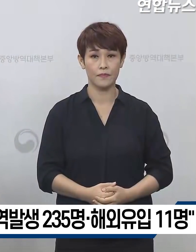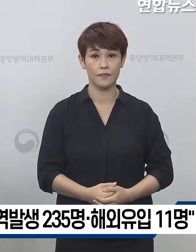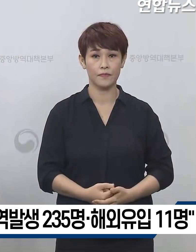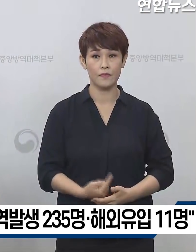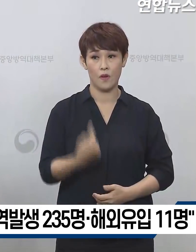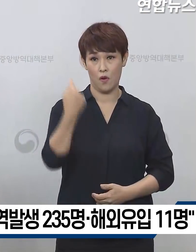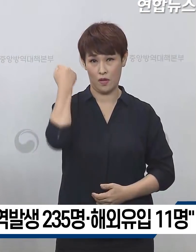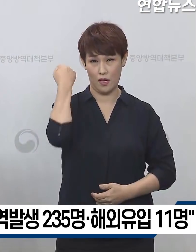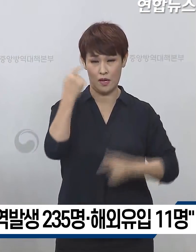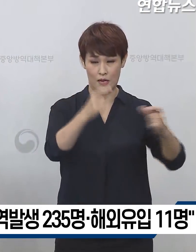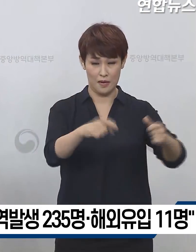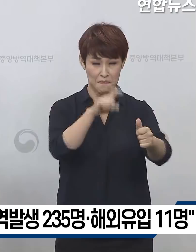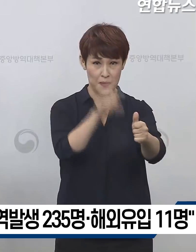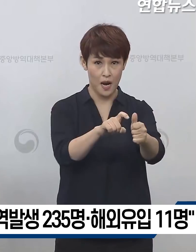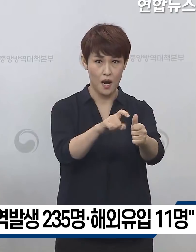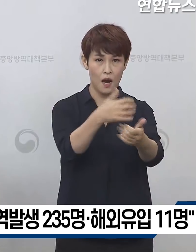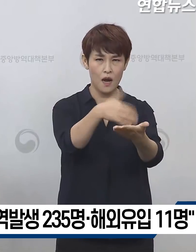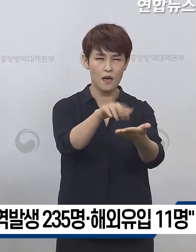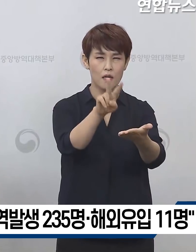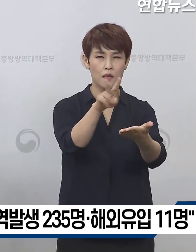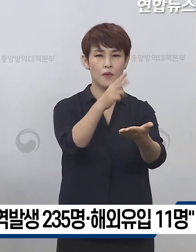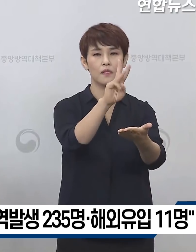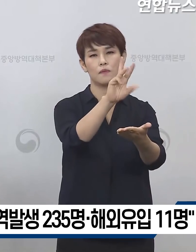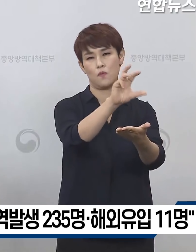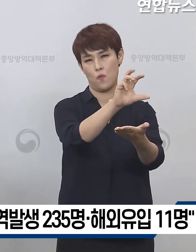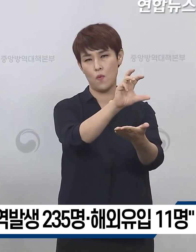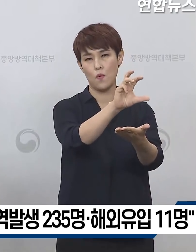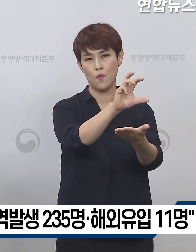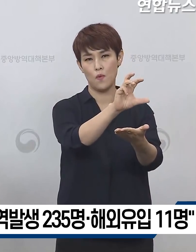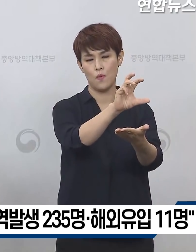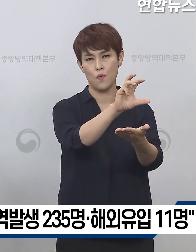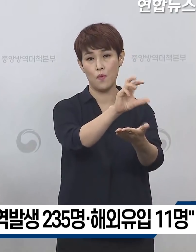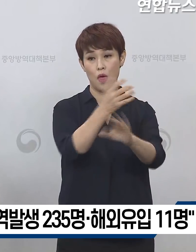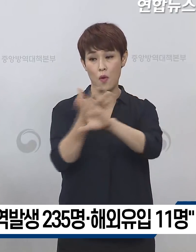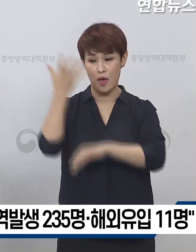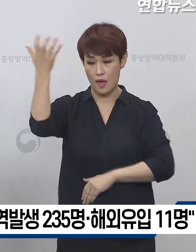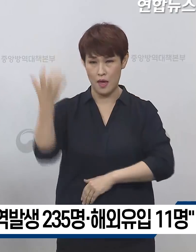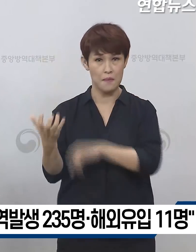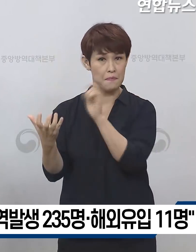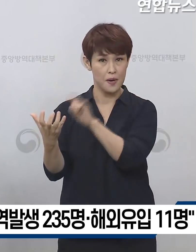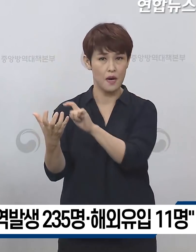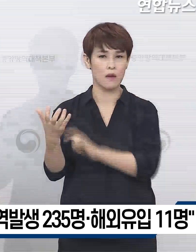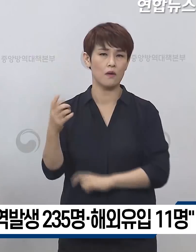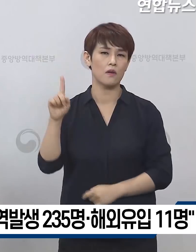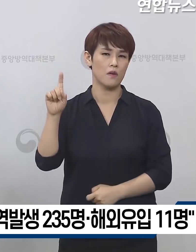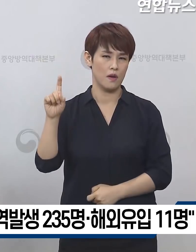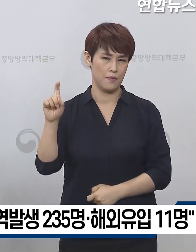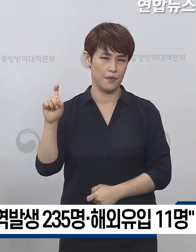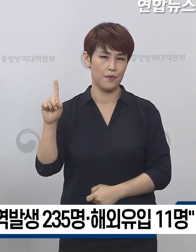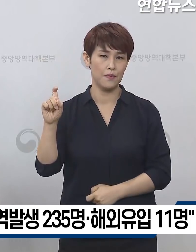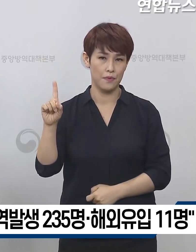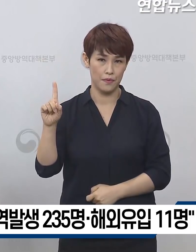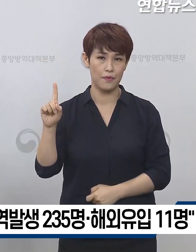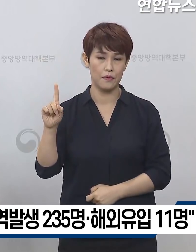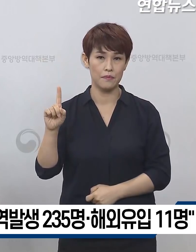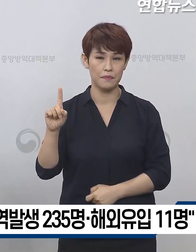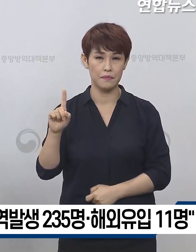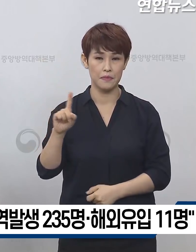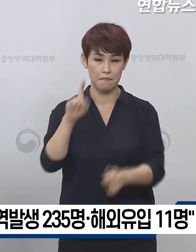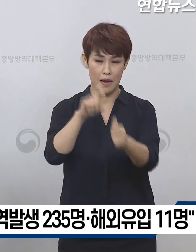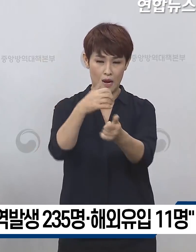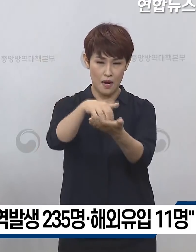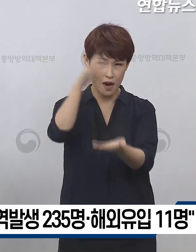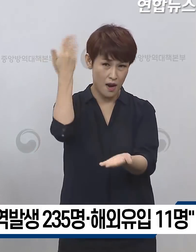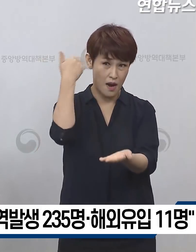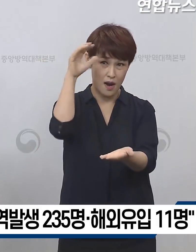신규 확진자는 총 235명이 확인되었고, 해외 유입 사례는 11명입니다. 누적 확진자